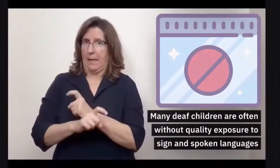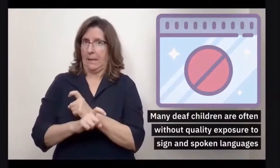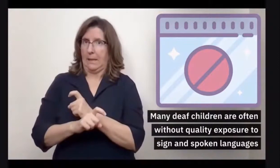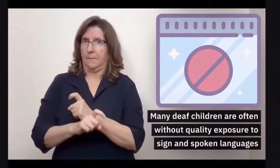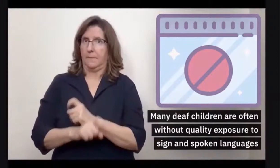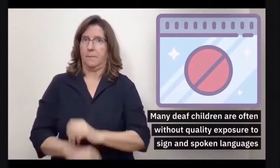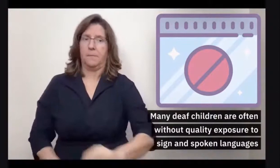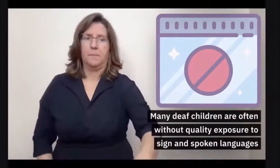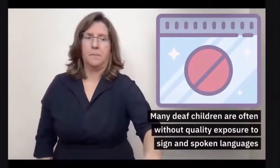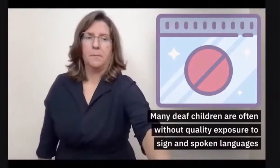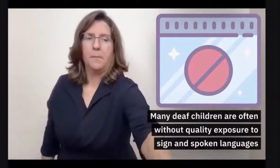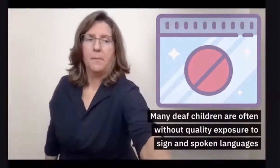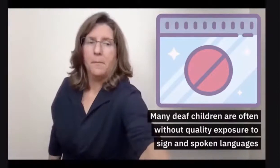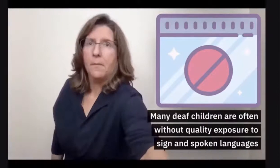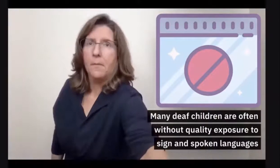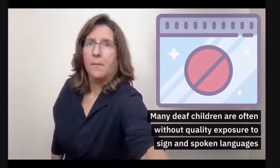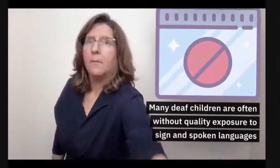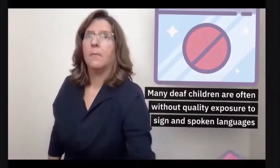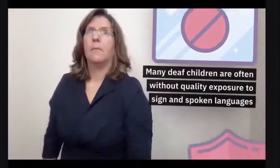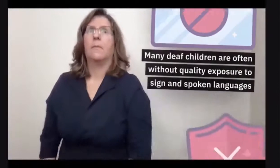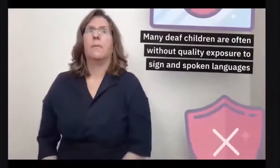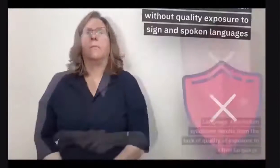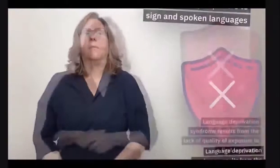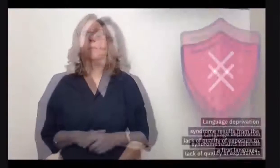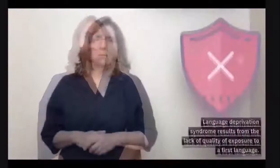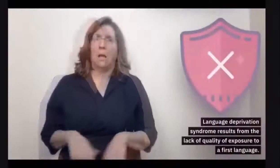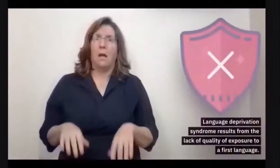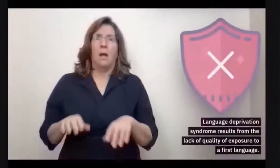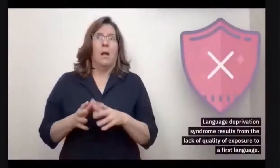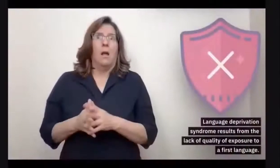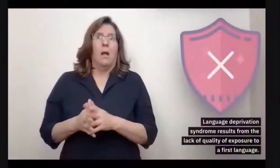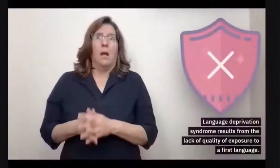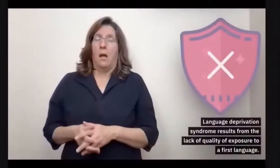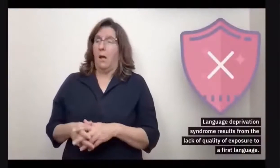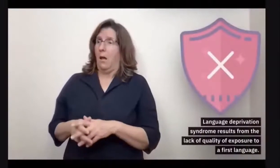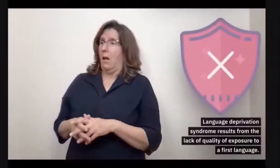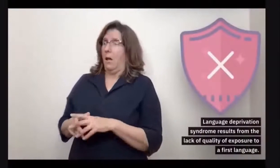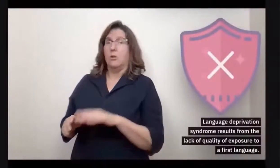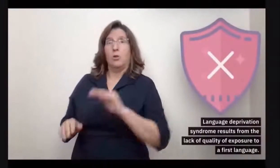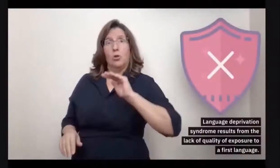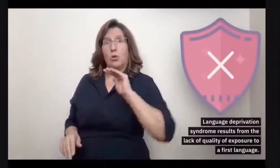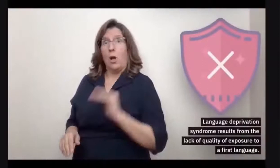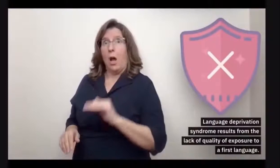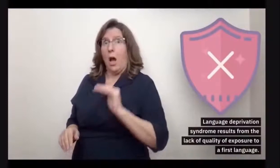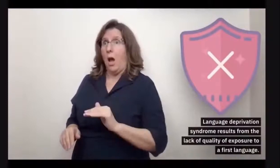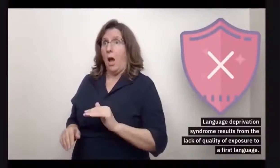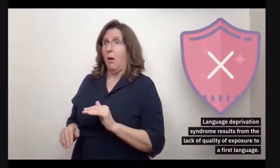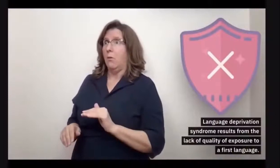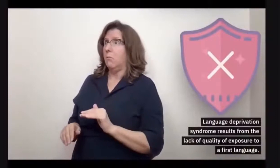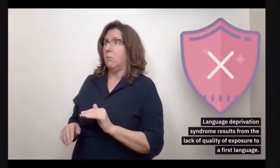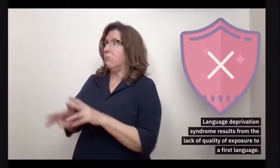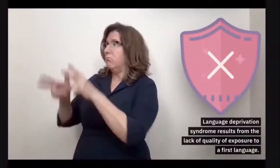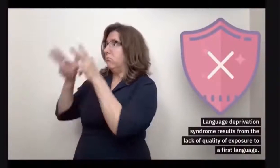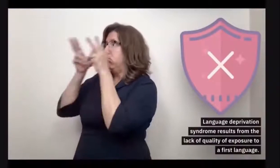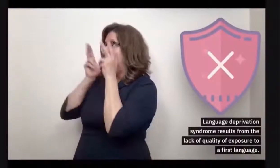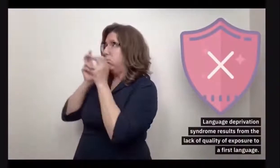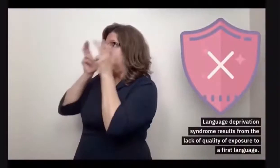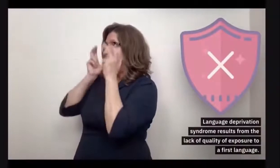El niño sordo tratará de escuchar lo que se pueda en lo que hay en su entorno y tratará de sacar la